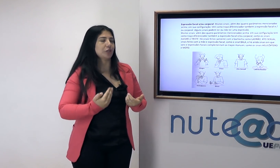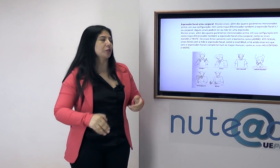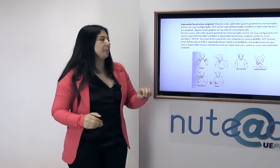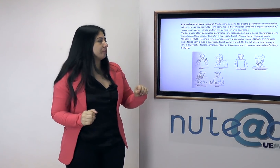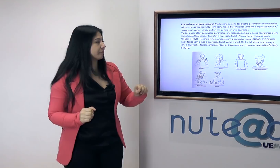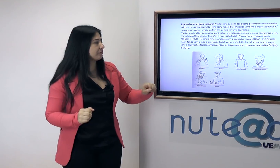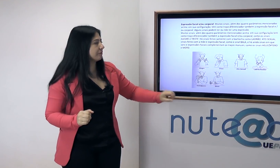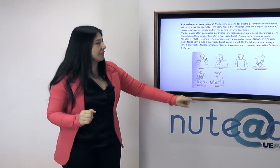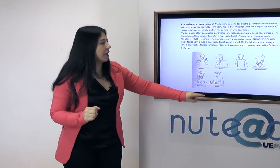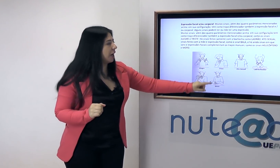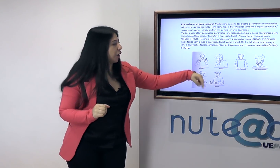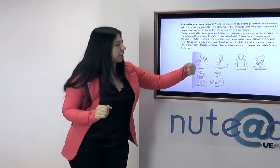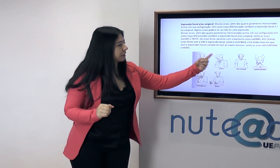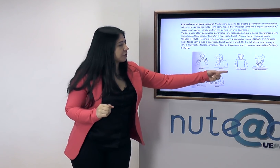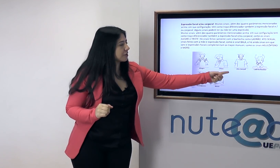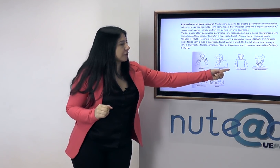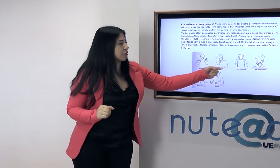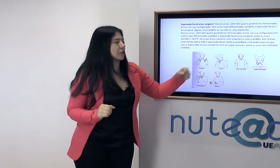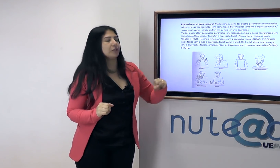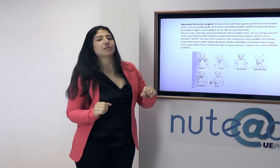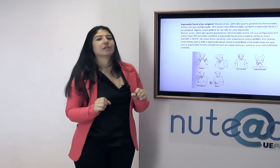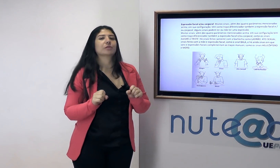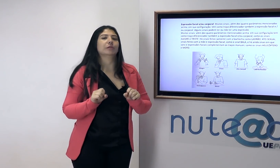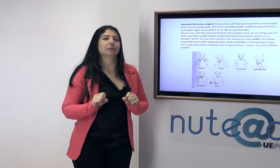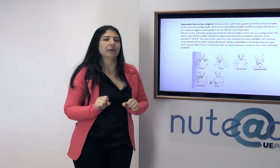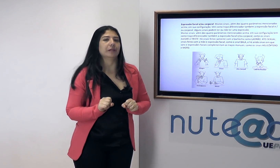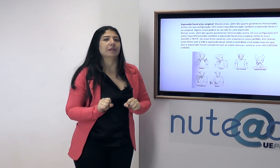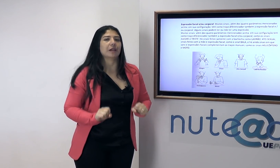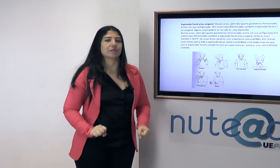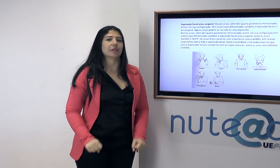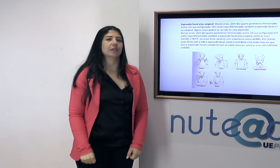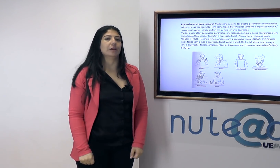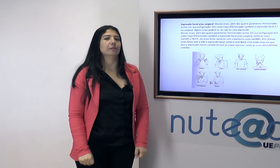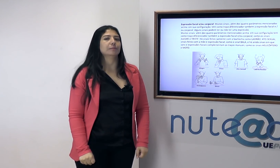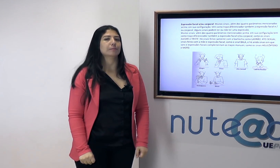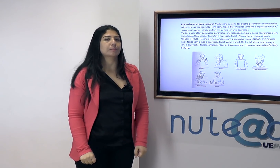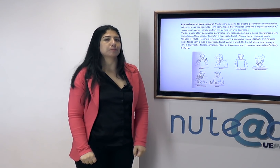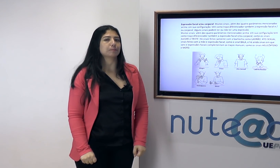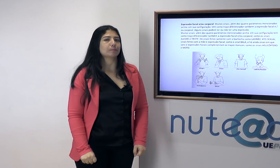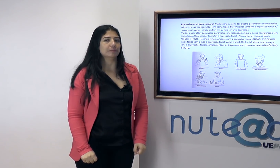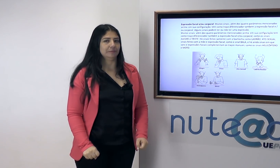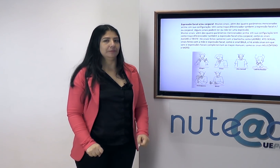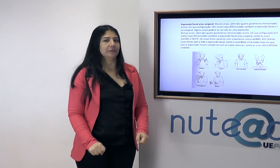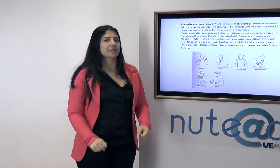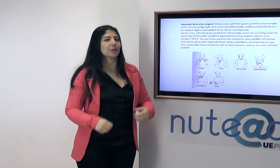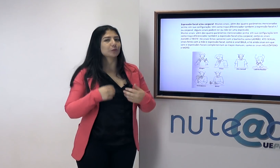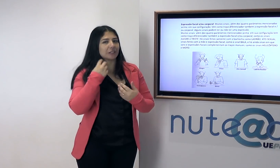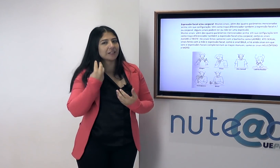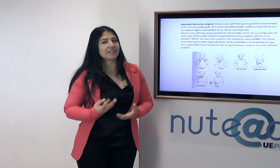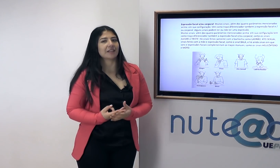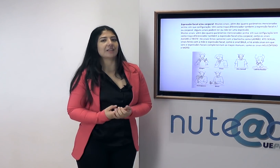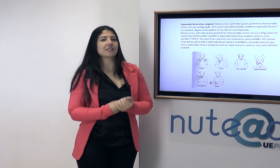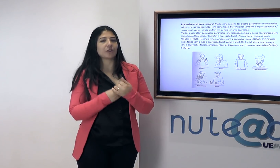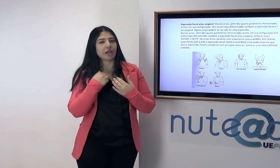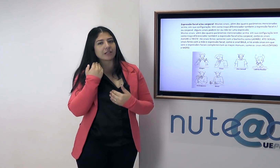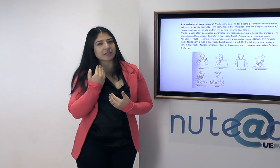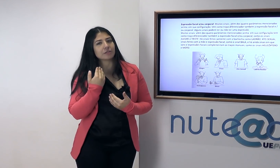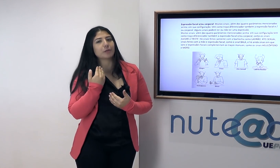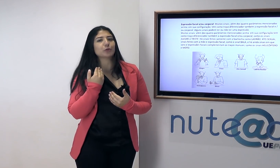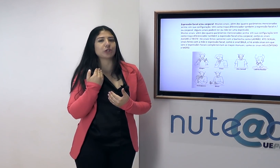bochecha. Agora tem o sinal de ato sexual também, que é isso daqui, ó. São 3 sinais que são realizados na